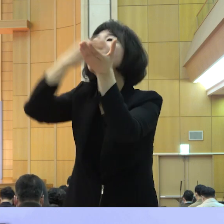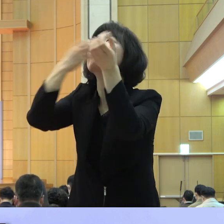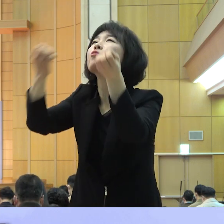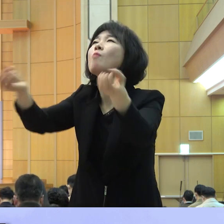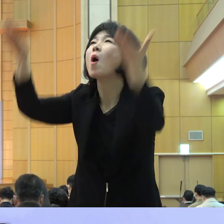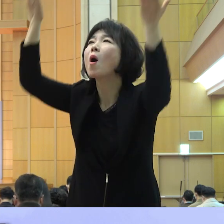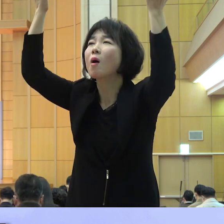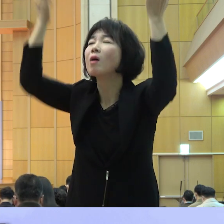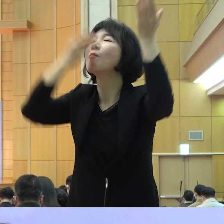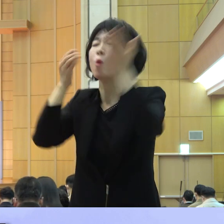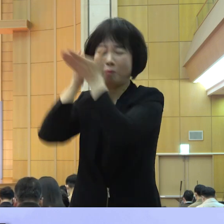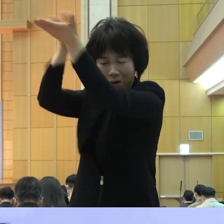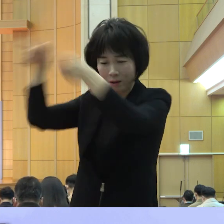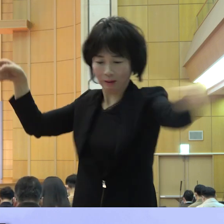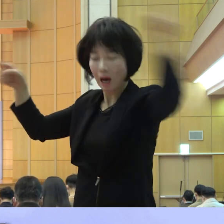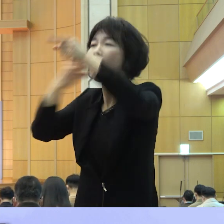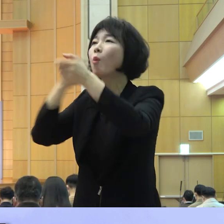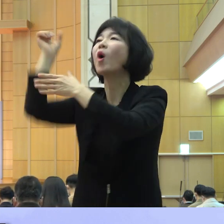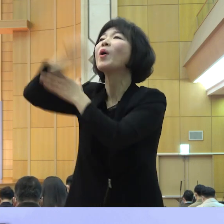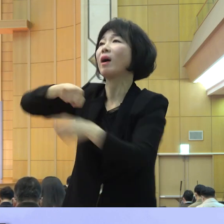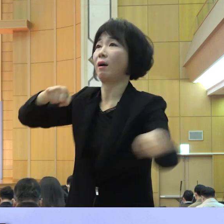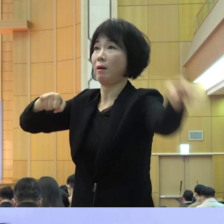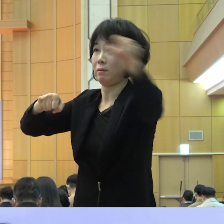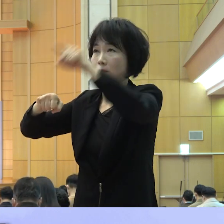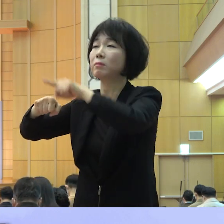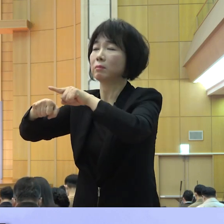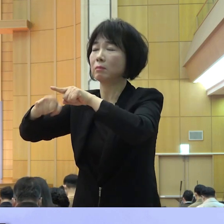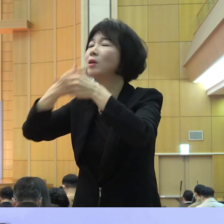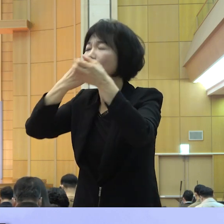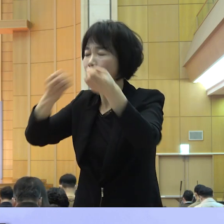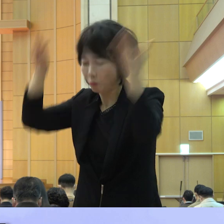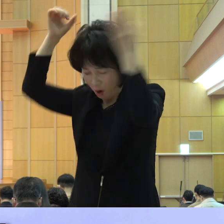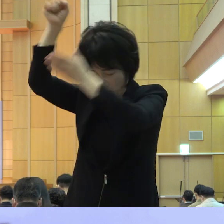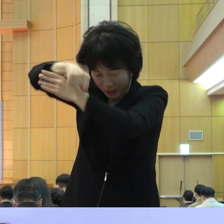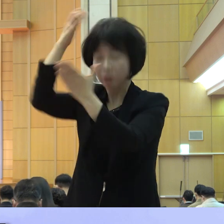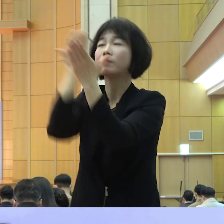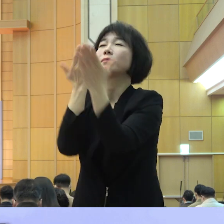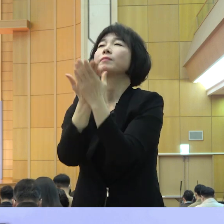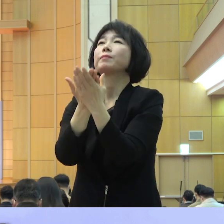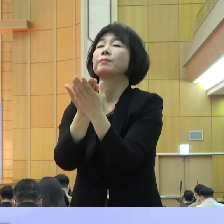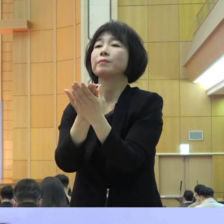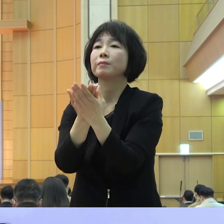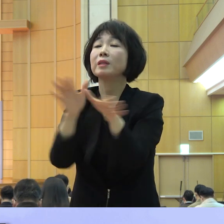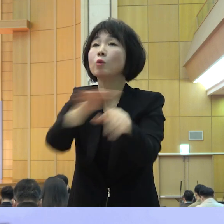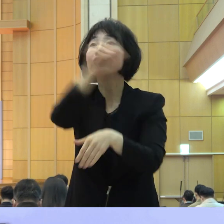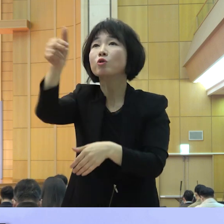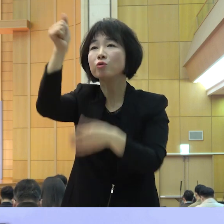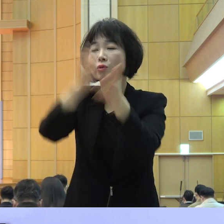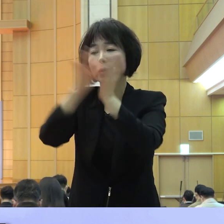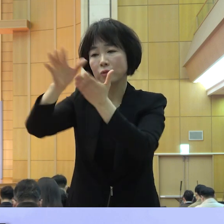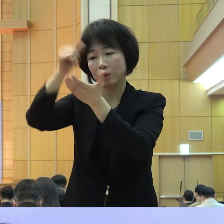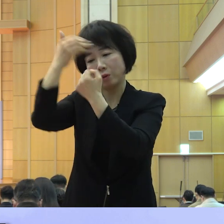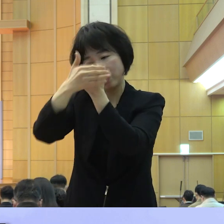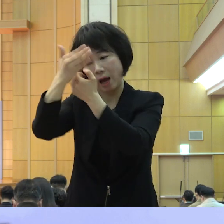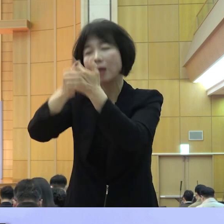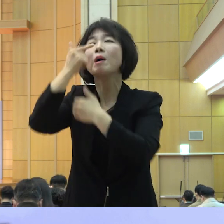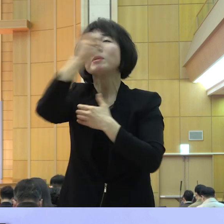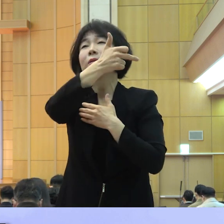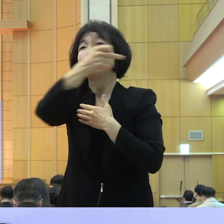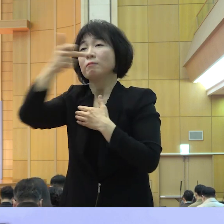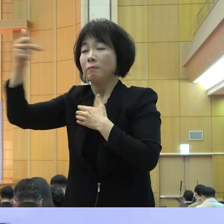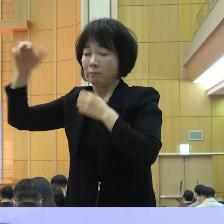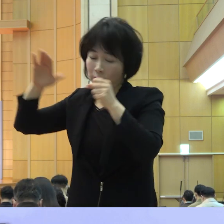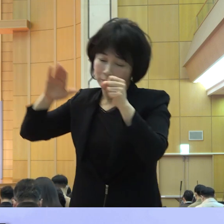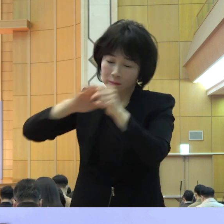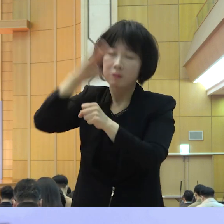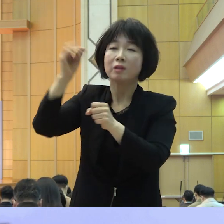축복합니다. 주의 종의 복을 빕니다. 하늘 문을 열어놓으시고 축복하여 주옵소서. 이제는 우리 주 예수 그리스도의 은혜와 하나님 아버지의 크신